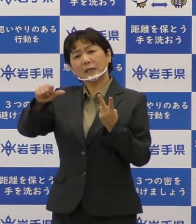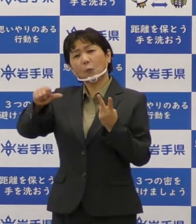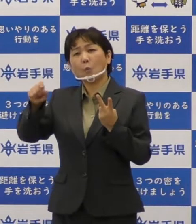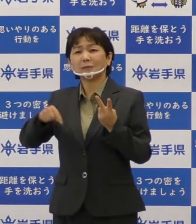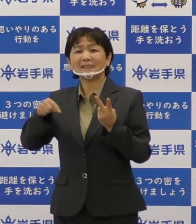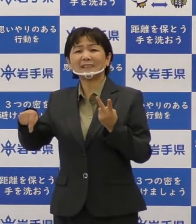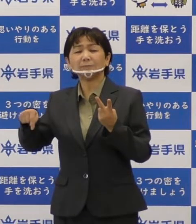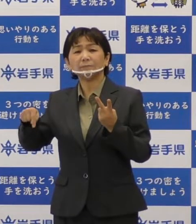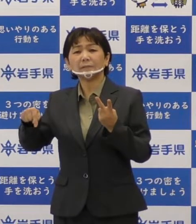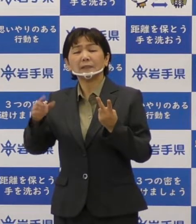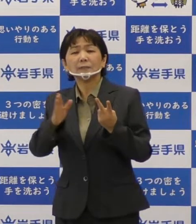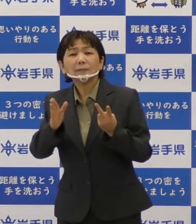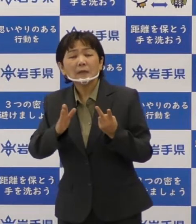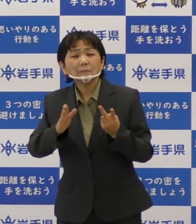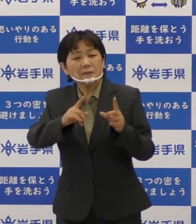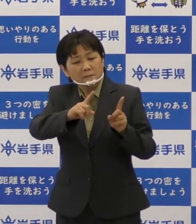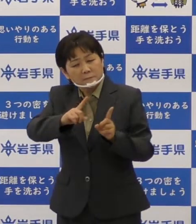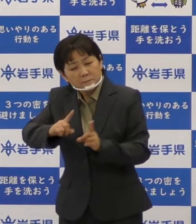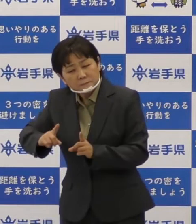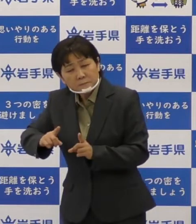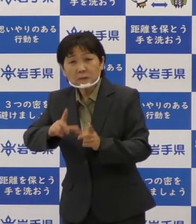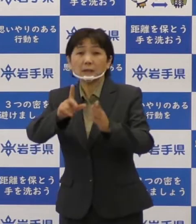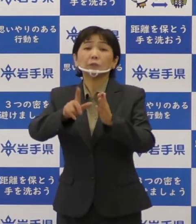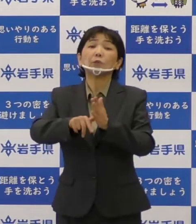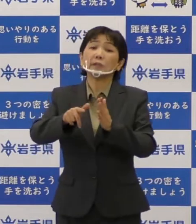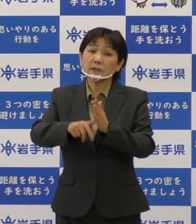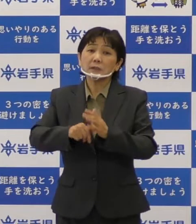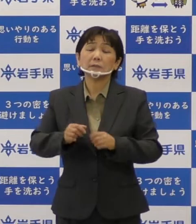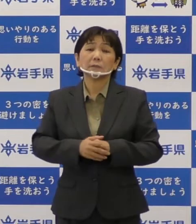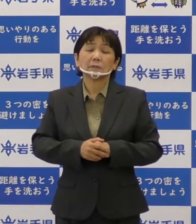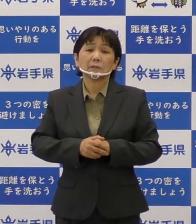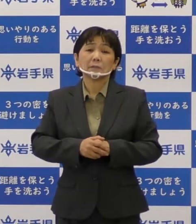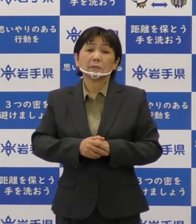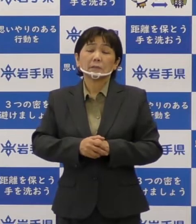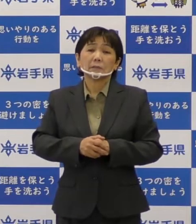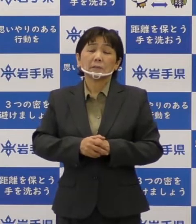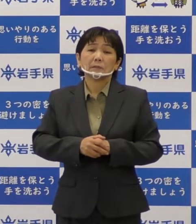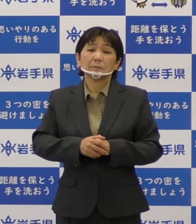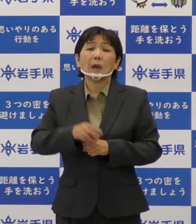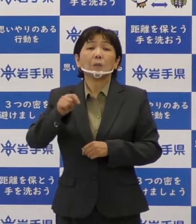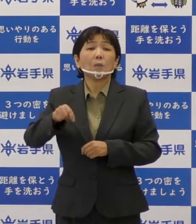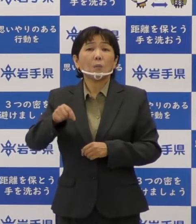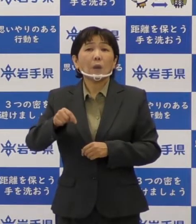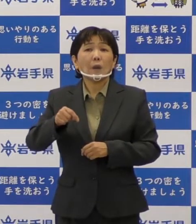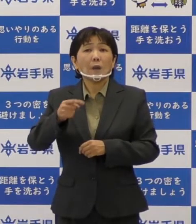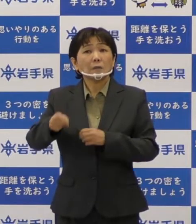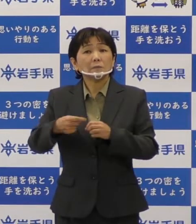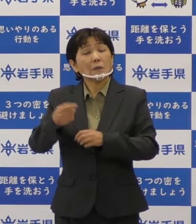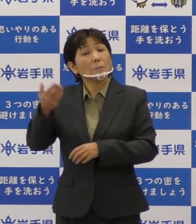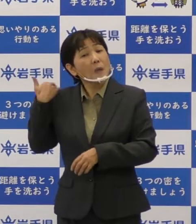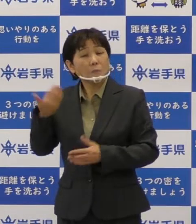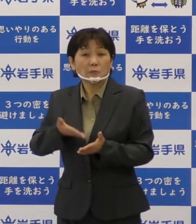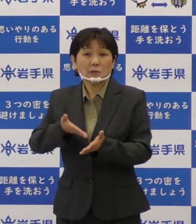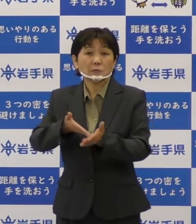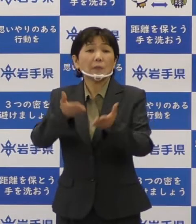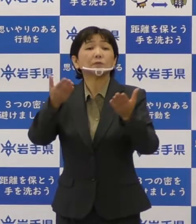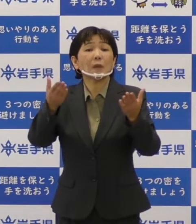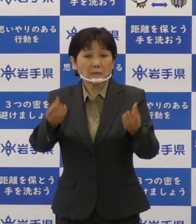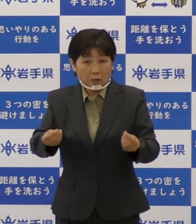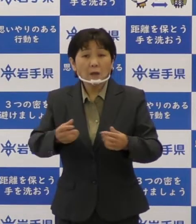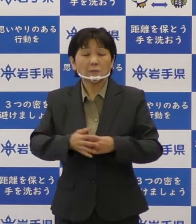られるようになってきた場合に、これは1年くらい前、それは1週間続